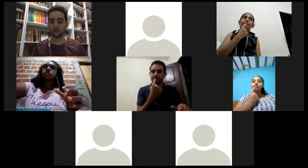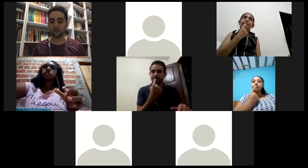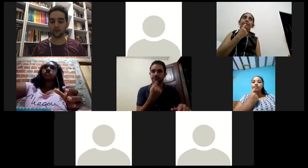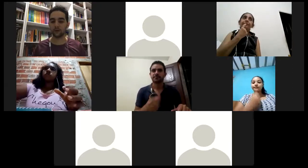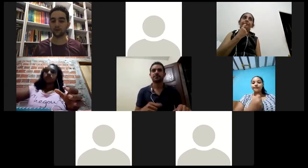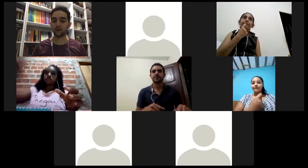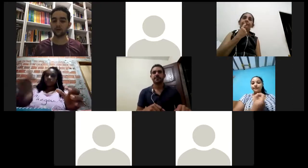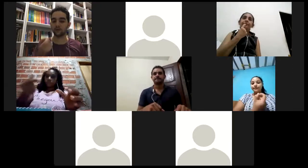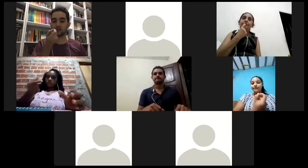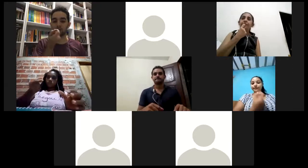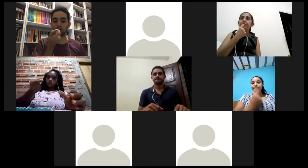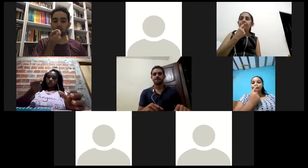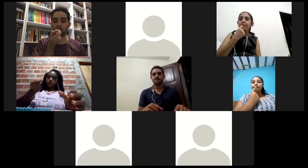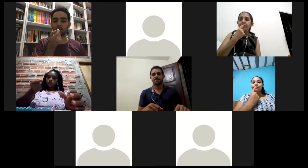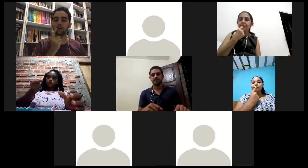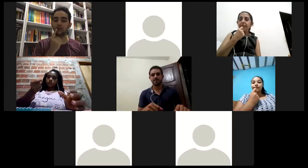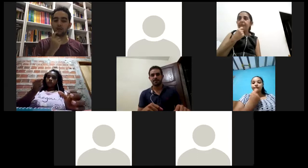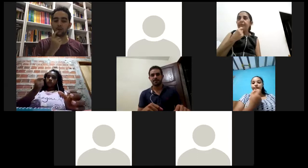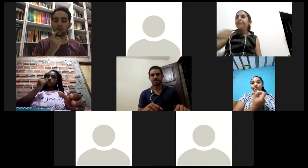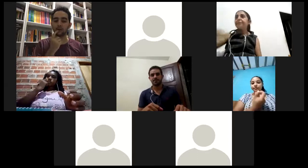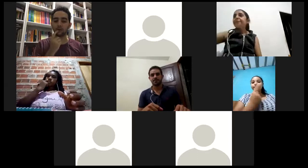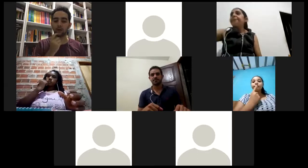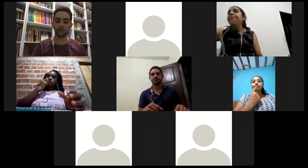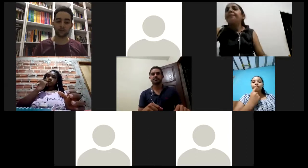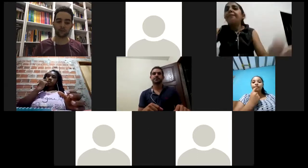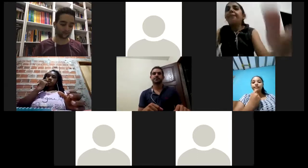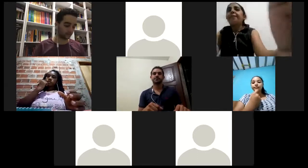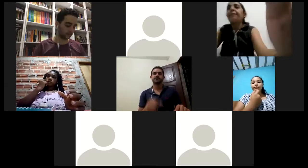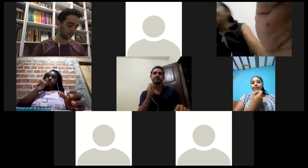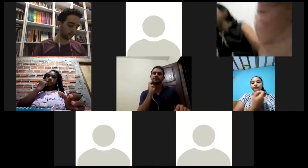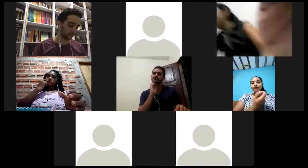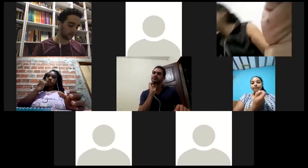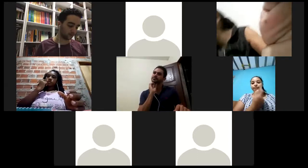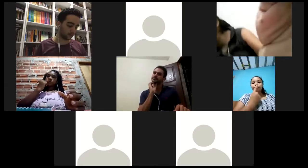E vermelho. Isso, faz a bolinha e trisca no lábio.